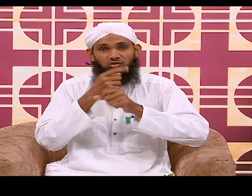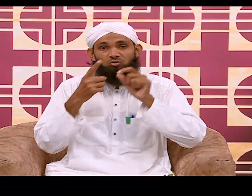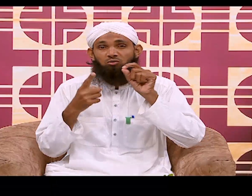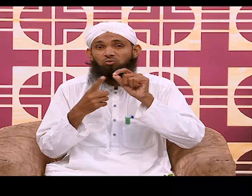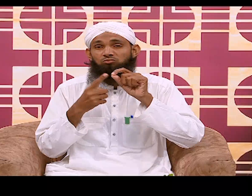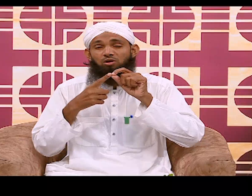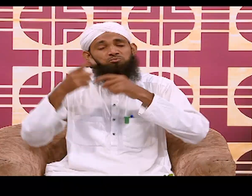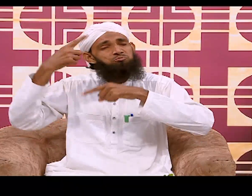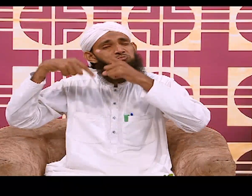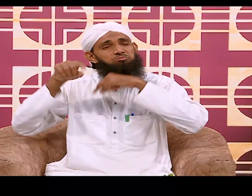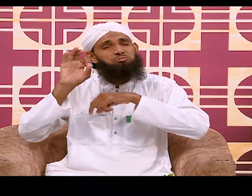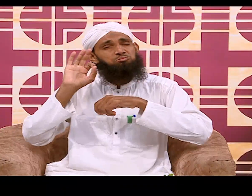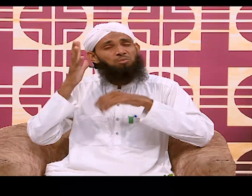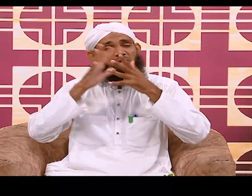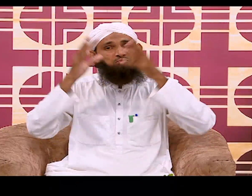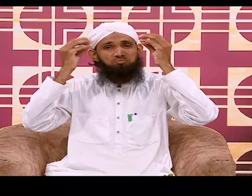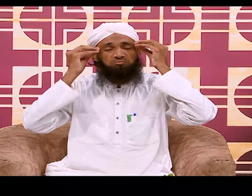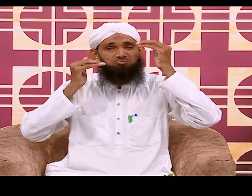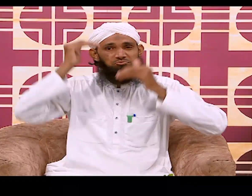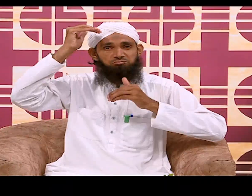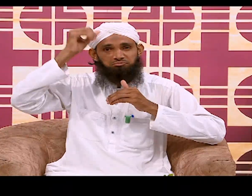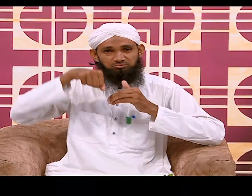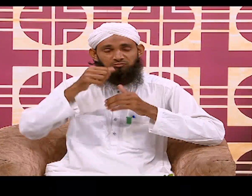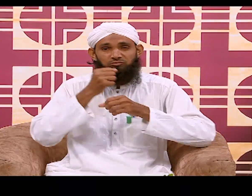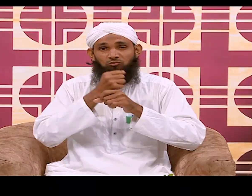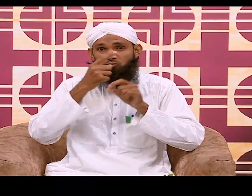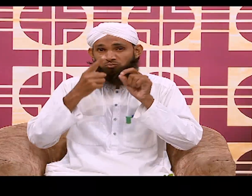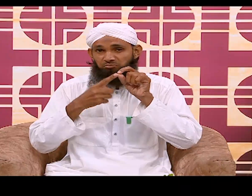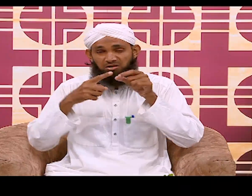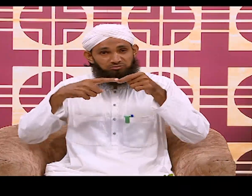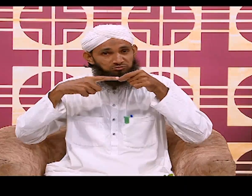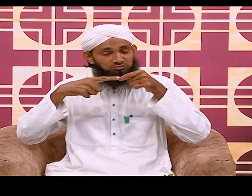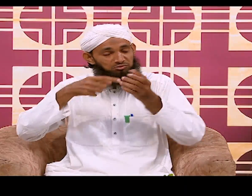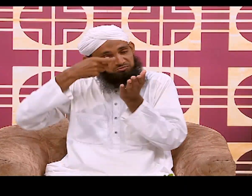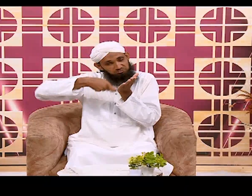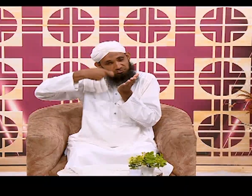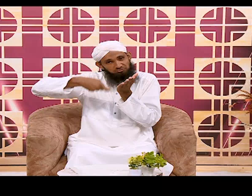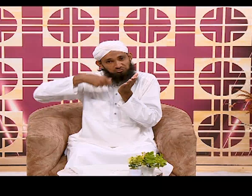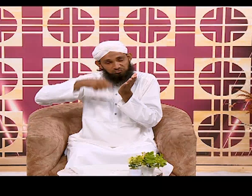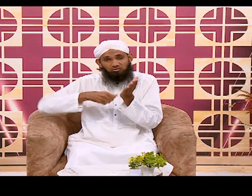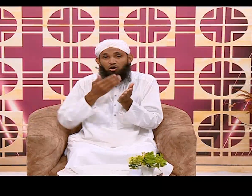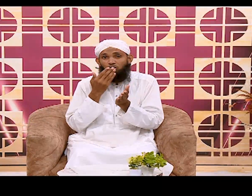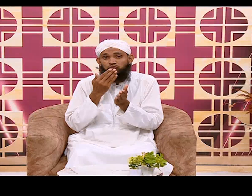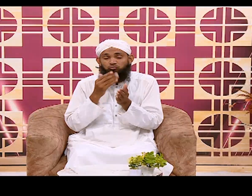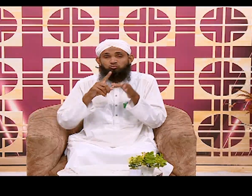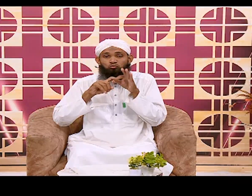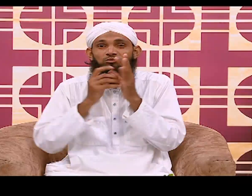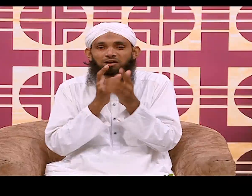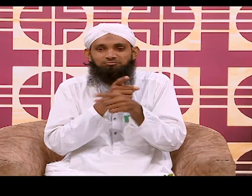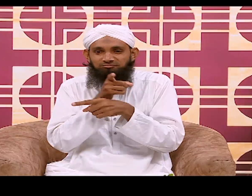اپنے زمانے کے سب سے بڑے مفتی تھے، باقاعدہ فتوے بھی لکھا کرتے تھے اور مدرسے میں پڑھایا بھی کرتے تھے۔